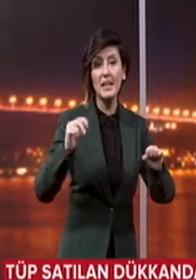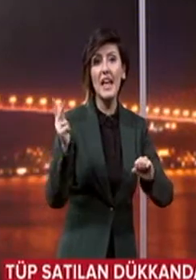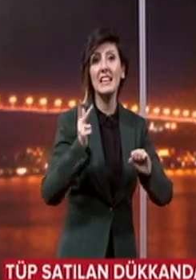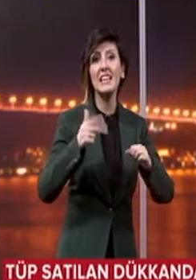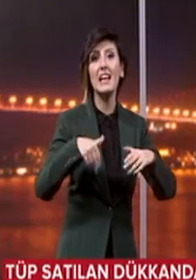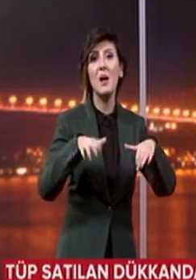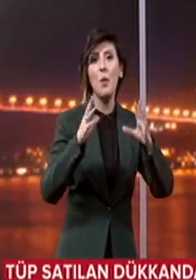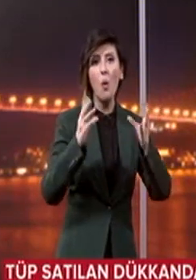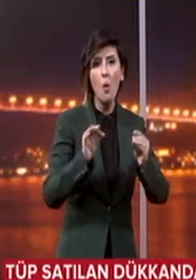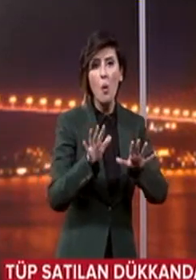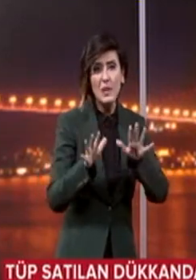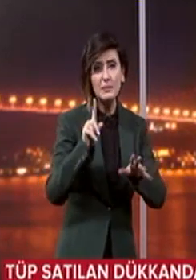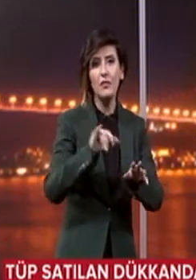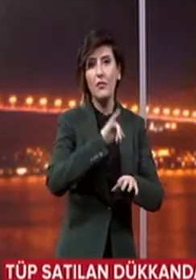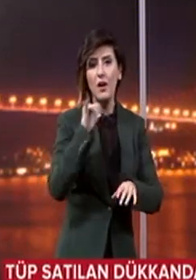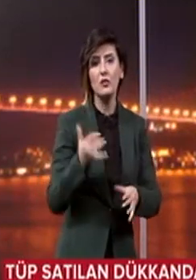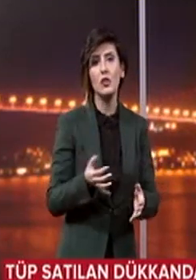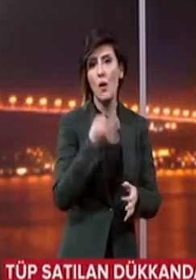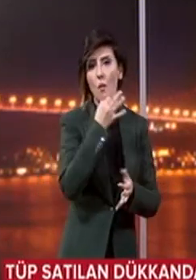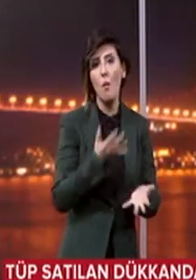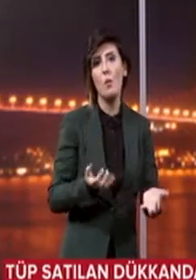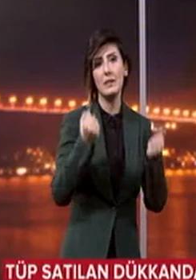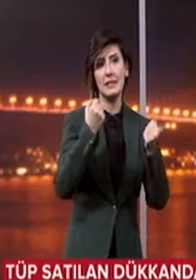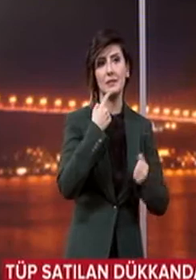etkilenmemesi olası bir faciayı önledi.